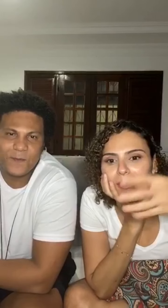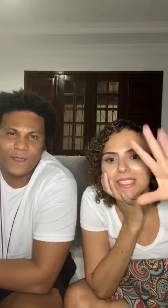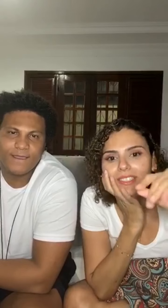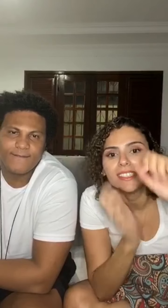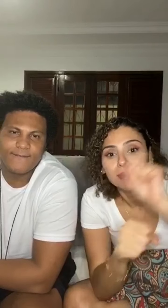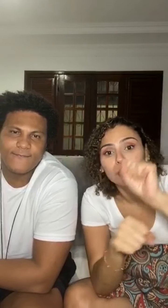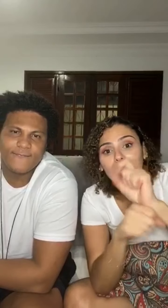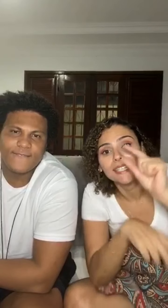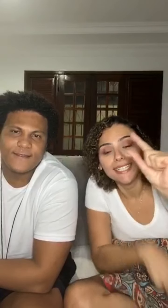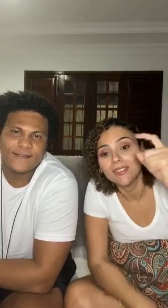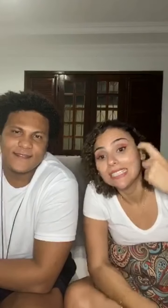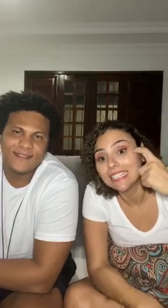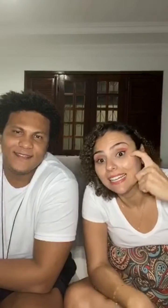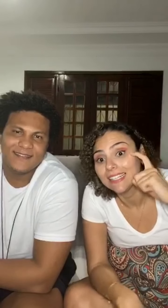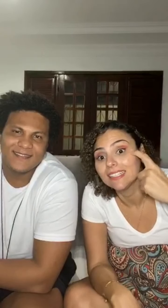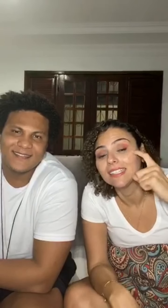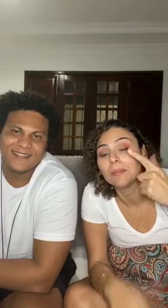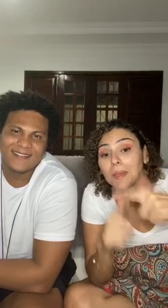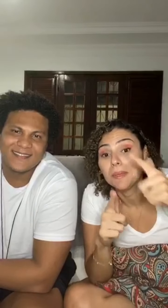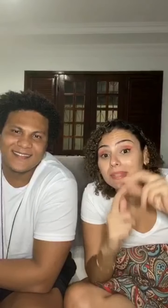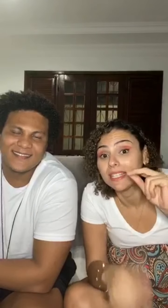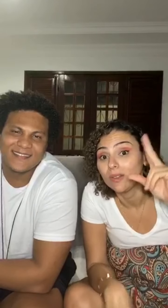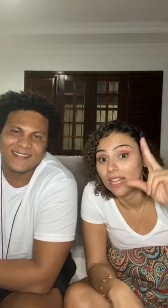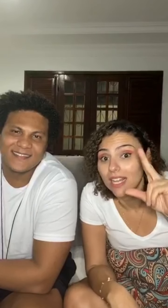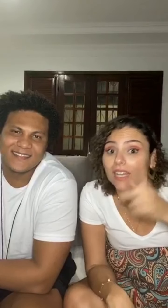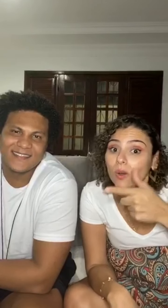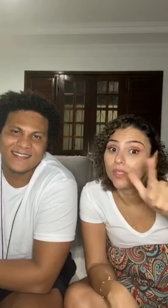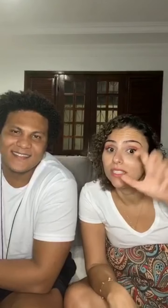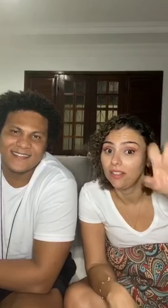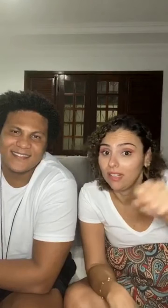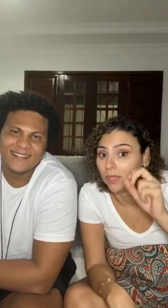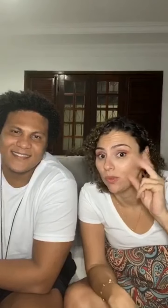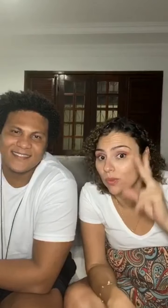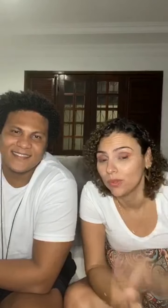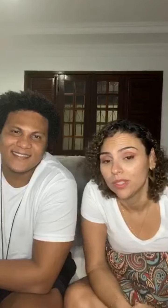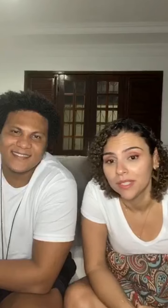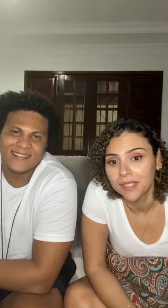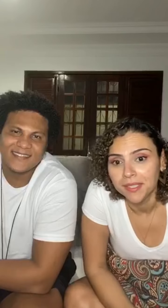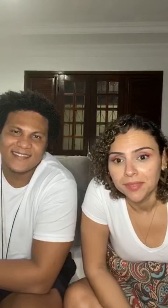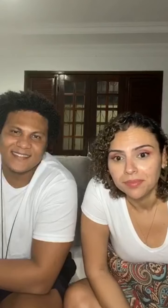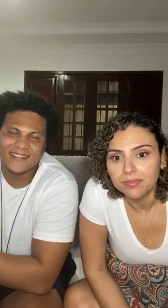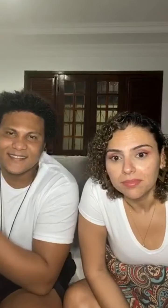Boa noite. Espera um pouquinho, Andréia. Problema no celular. Outro celular.